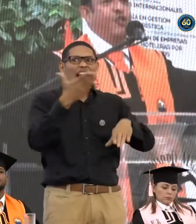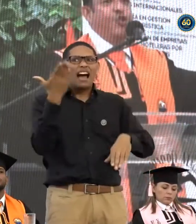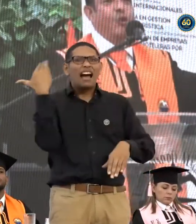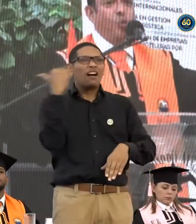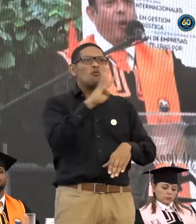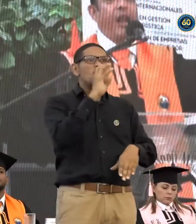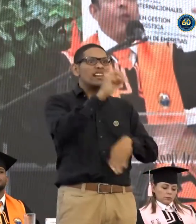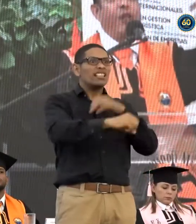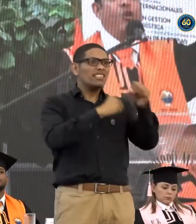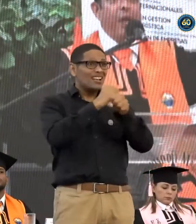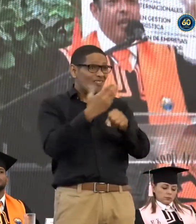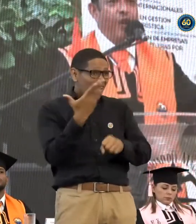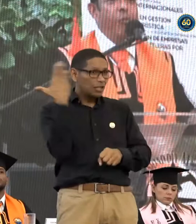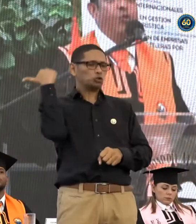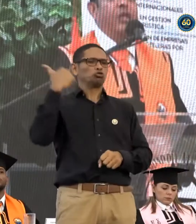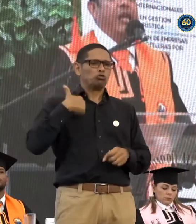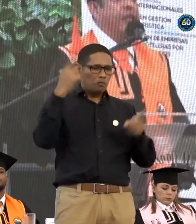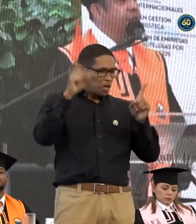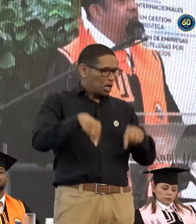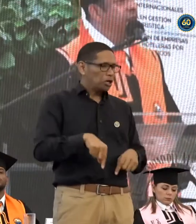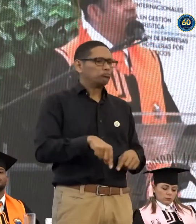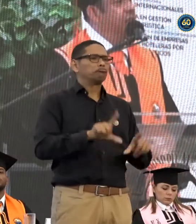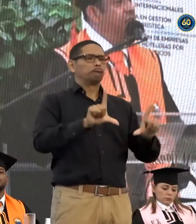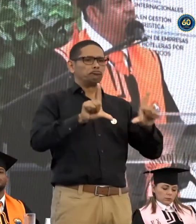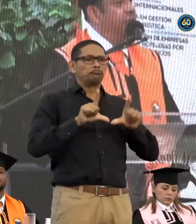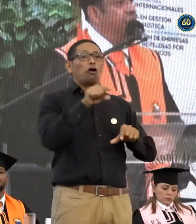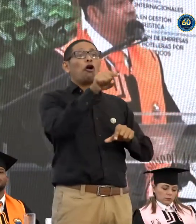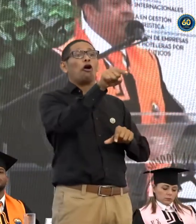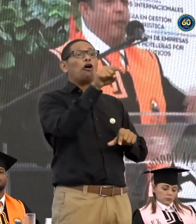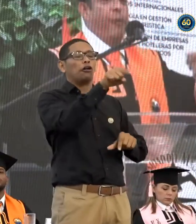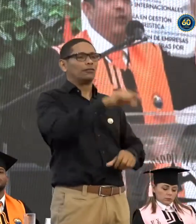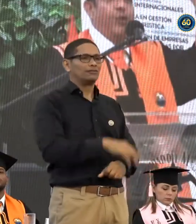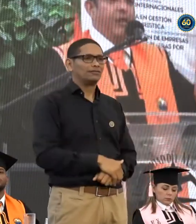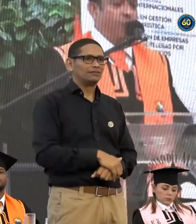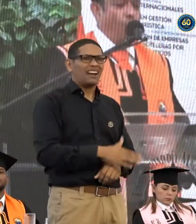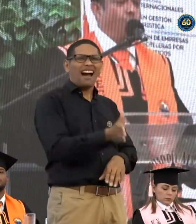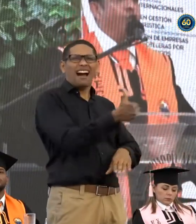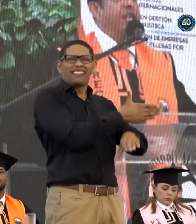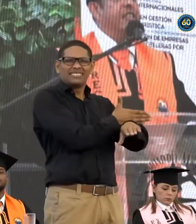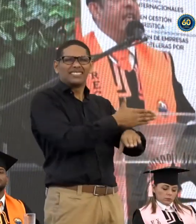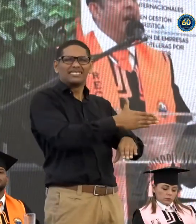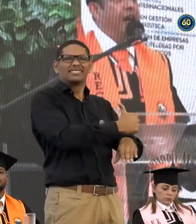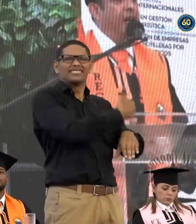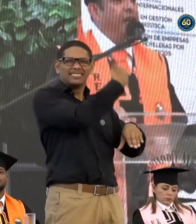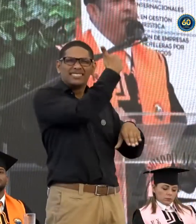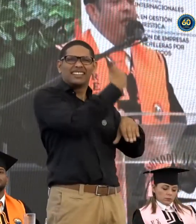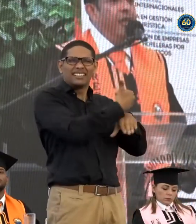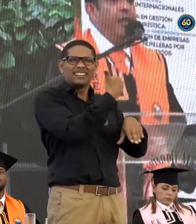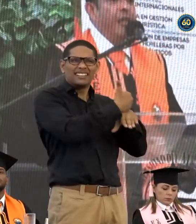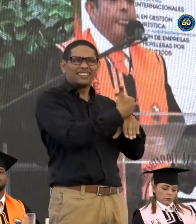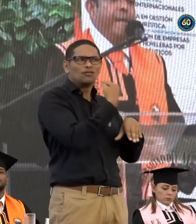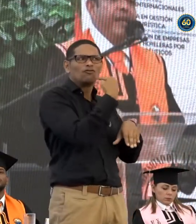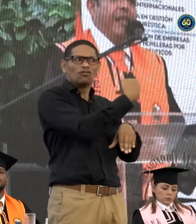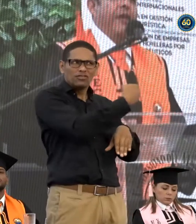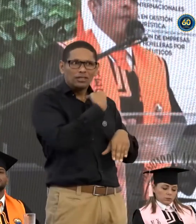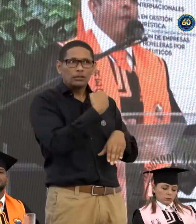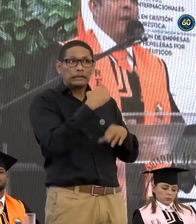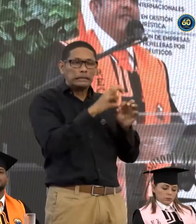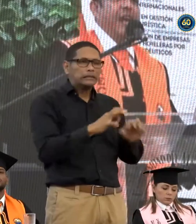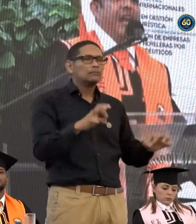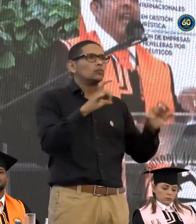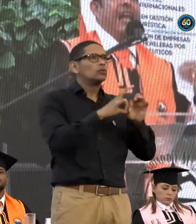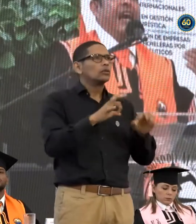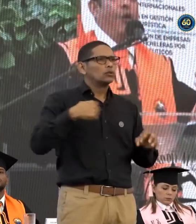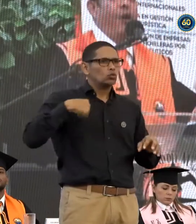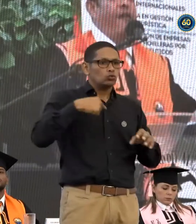graduándome Aquí como ustedes y en ese momento el retorno decía que deberíamos pensar en el legado